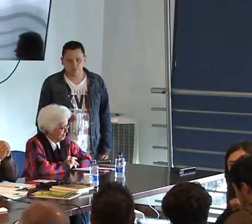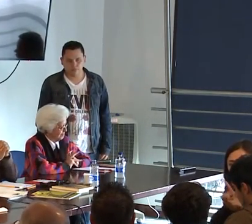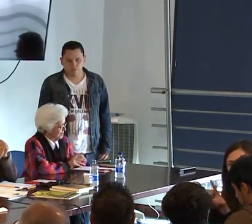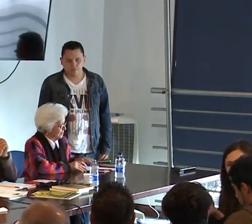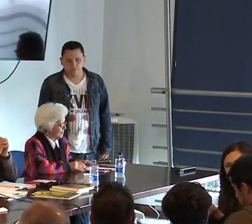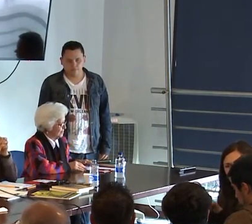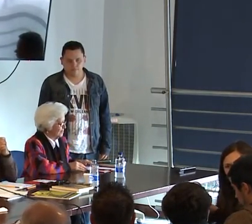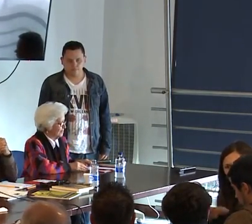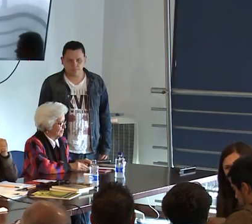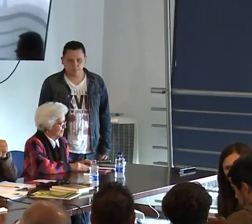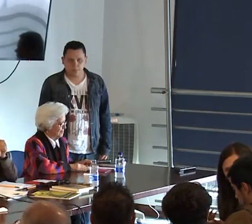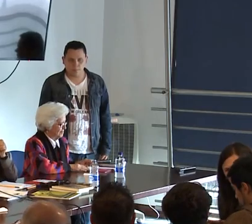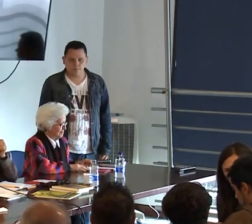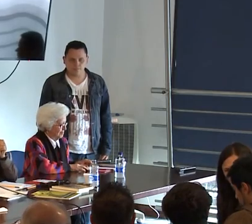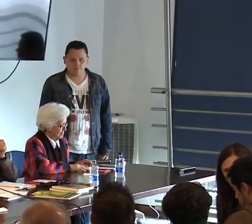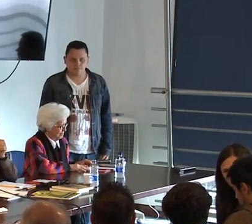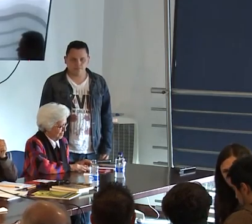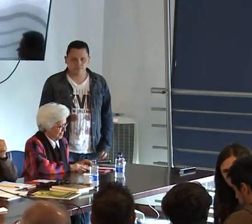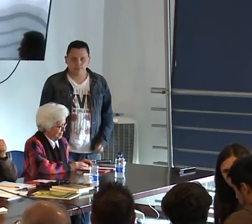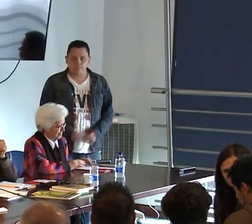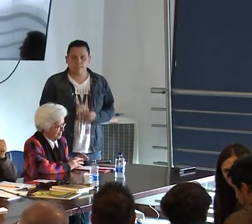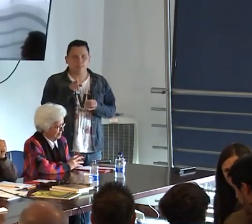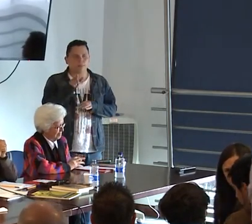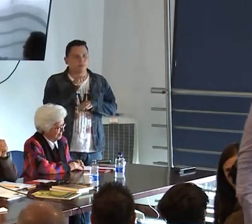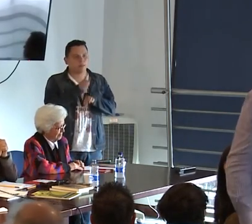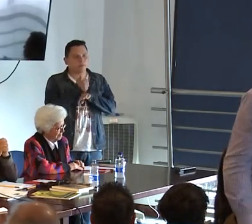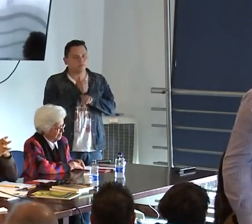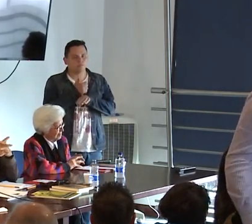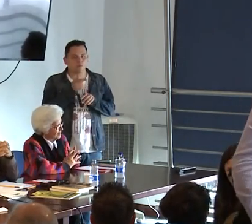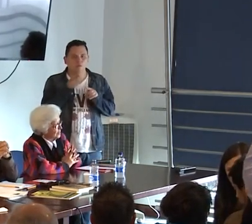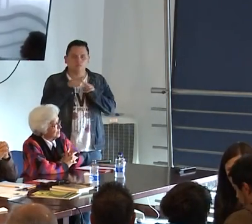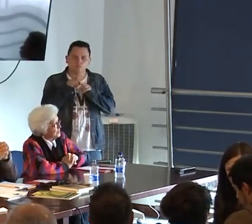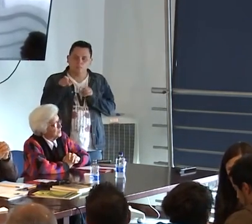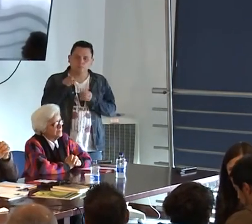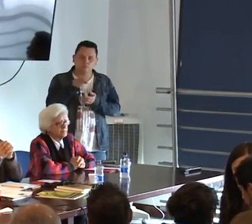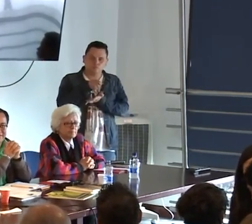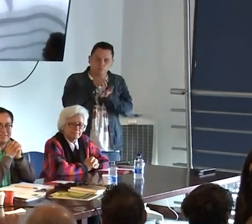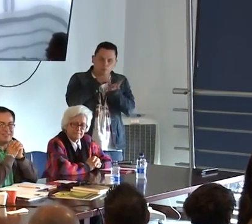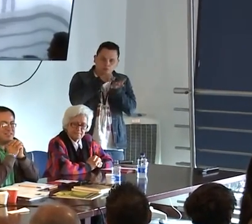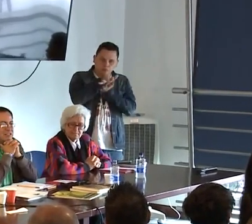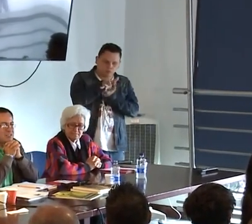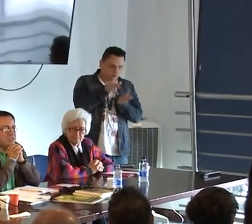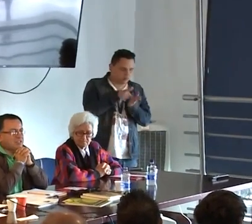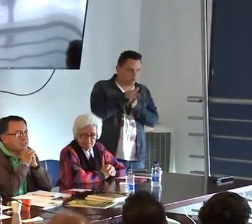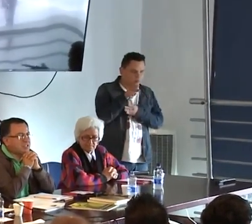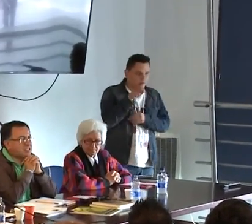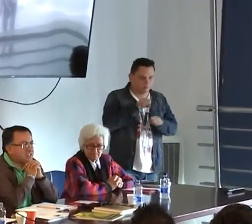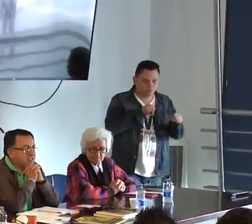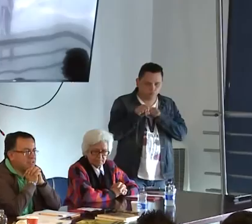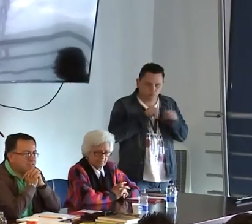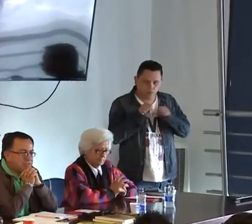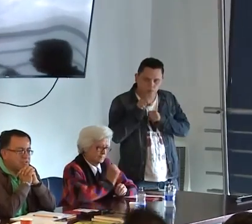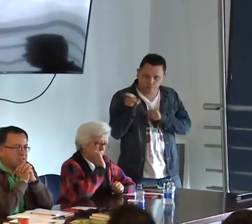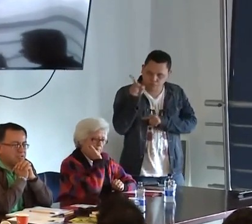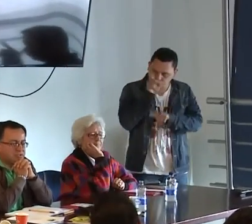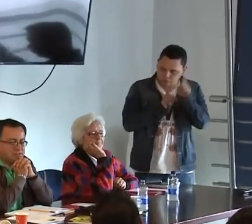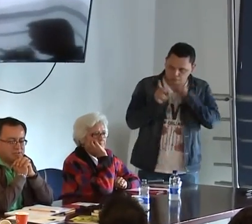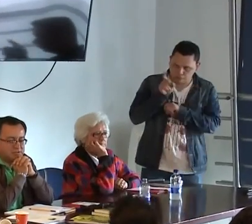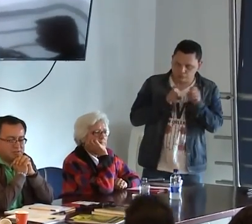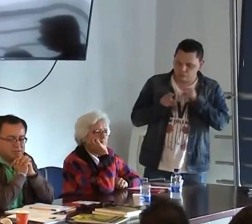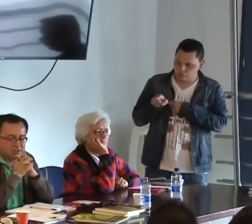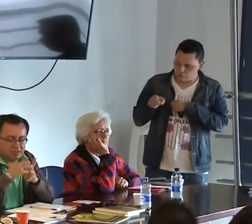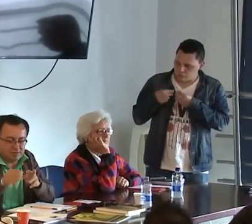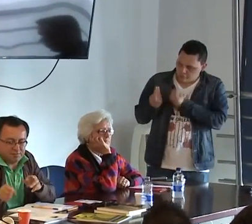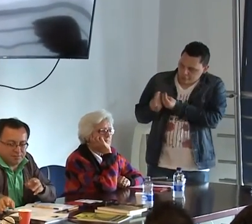que salen unas tareas y unos ejes de acción a raíz de las reflexiones de